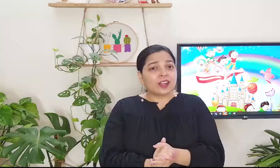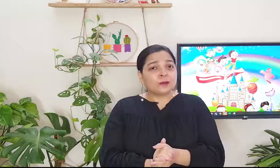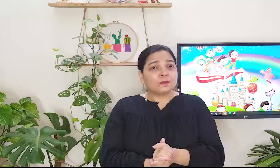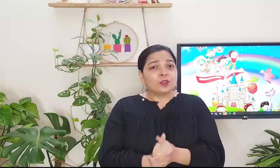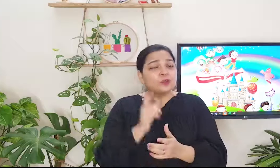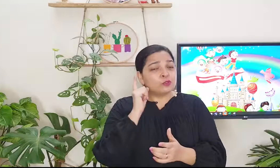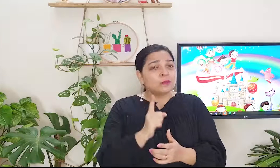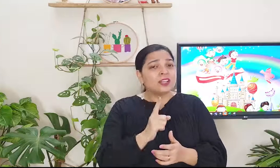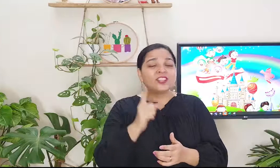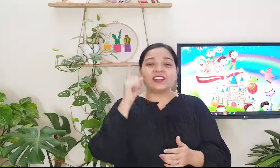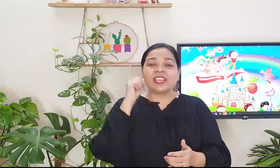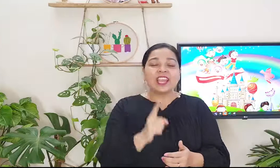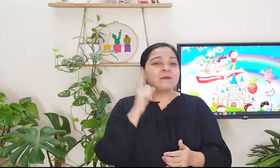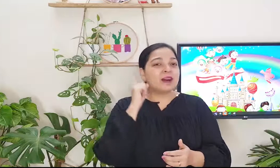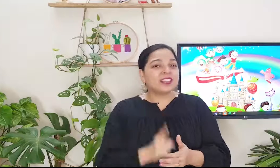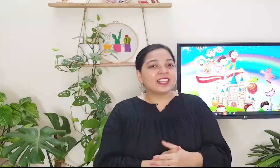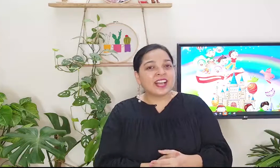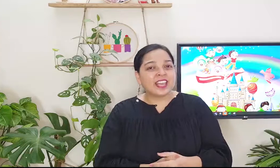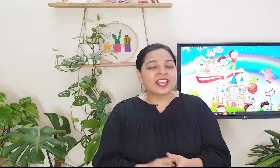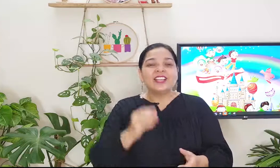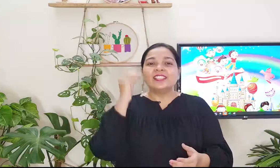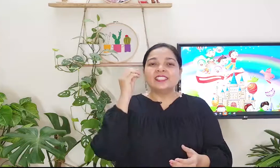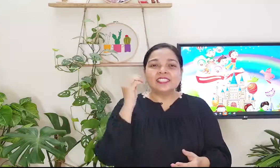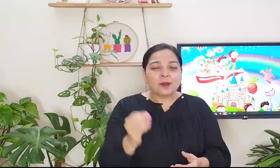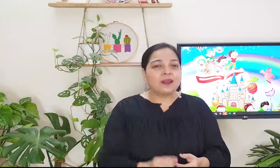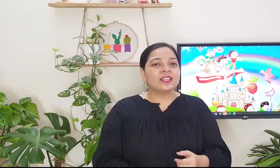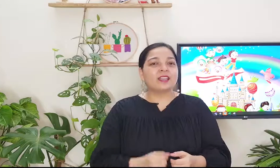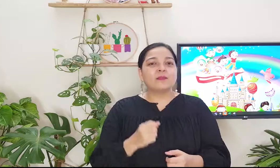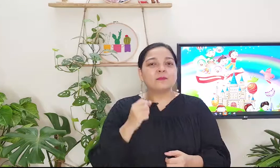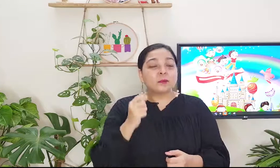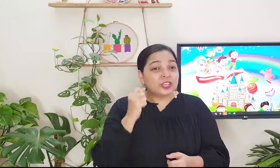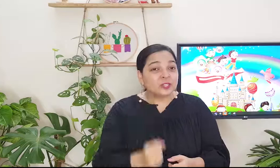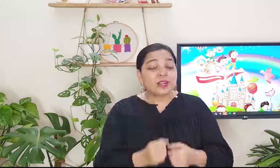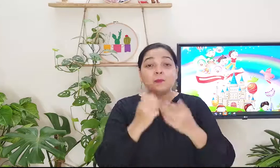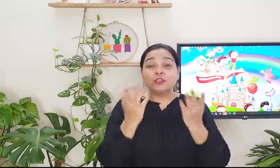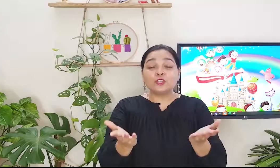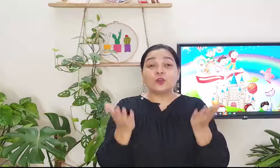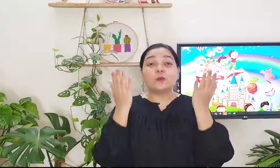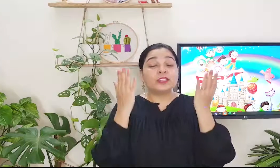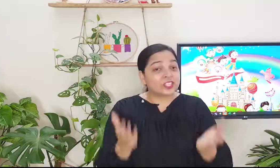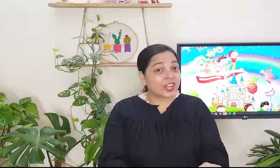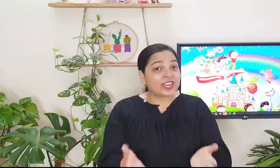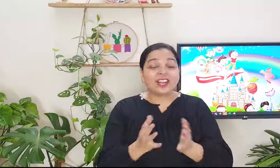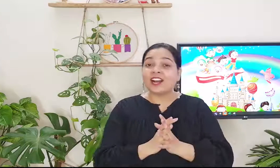যেমন বলেছি, সুসমাচার একমাত্র শক্তি ঈশ্বর এর মানুষকে বাঁচানোর জন্য,